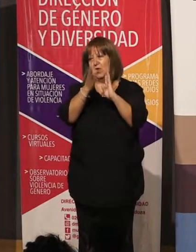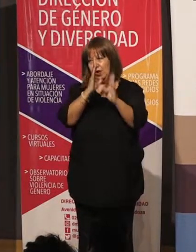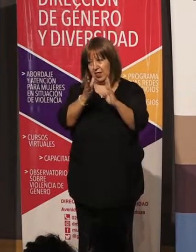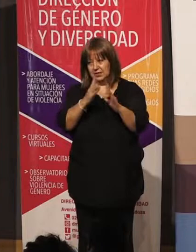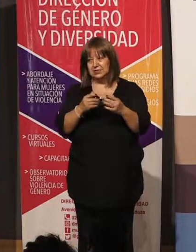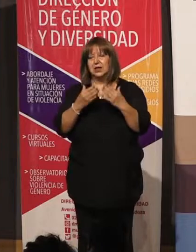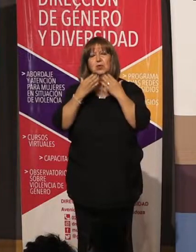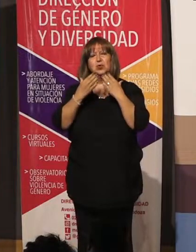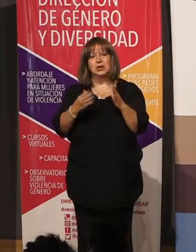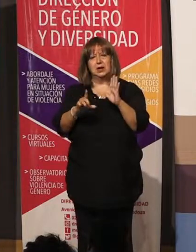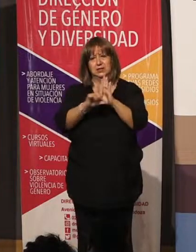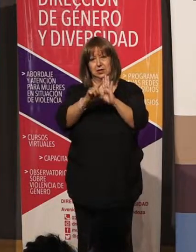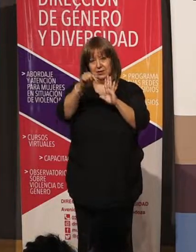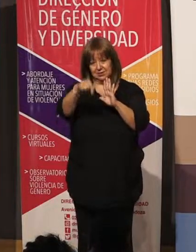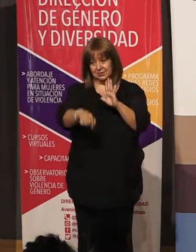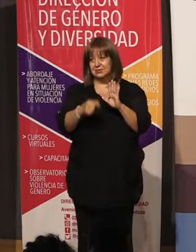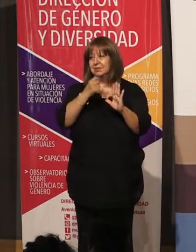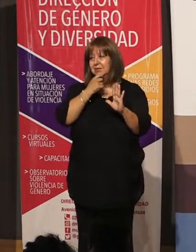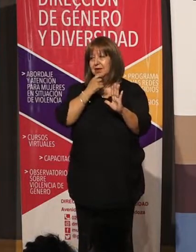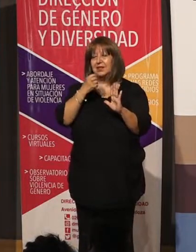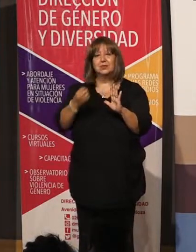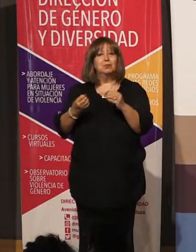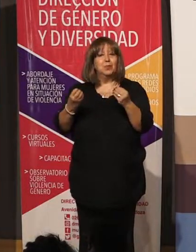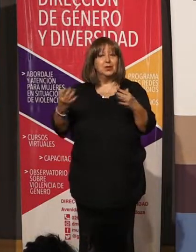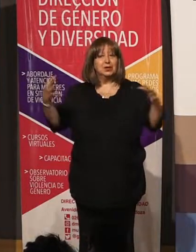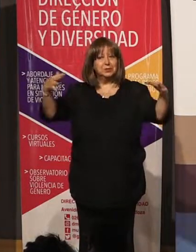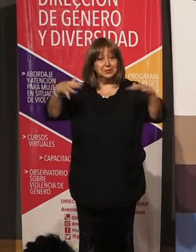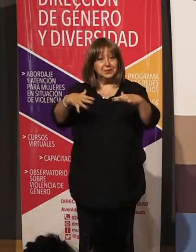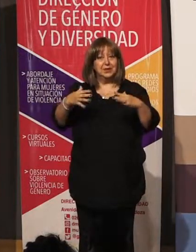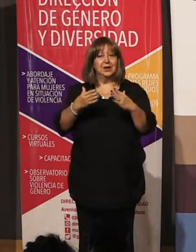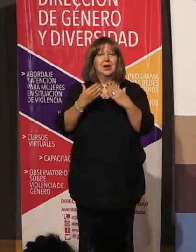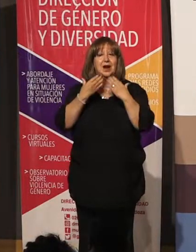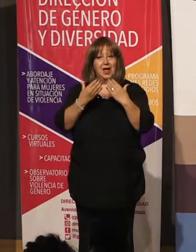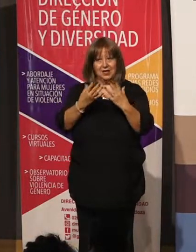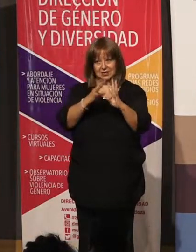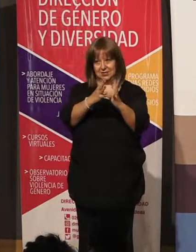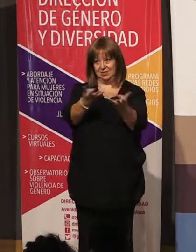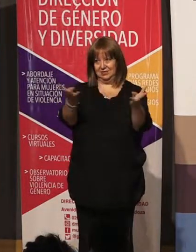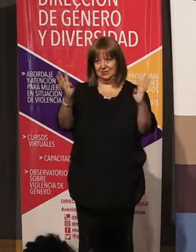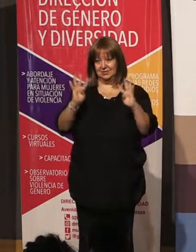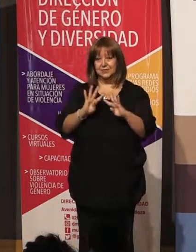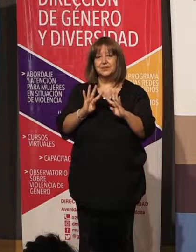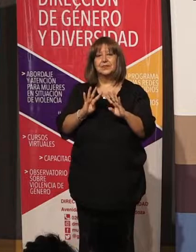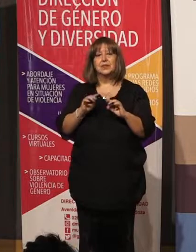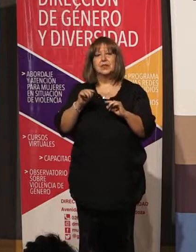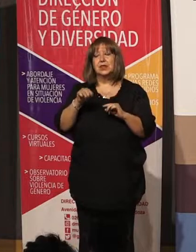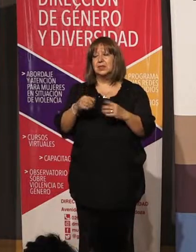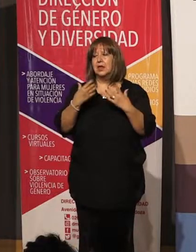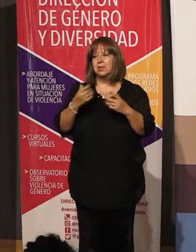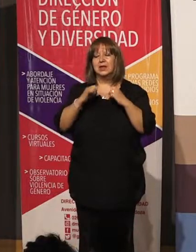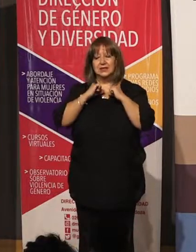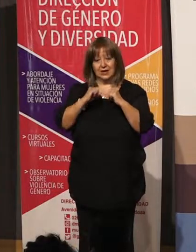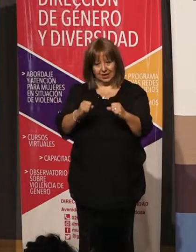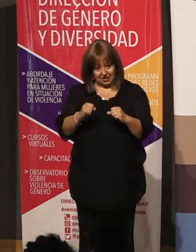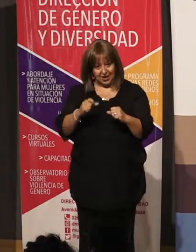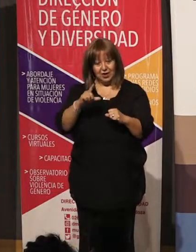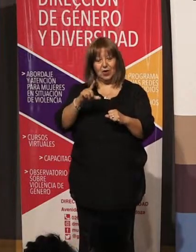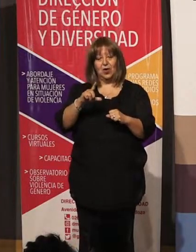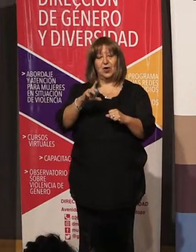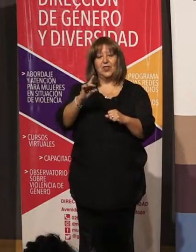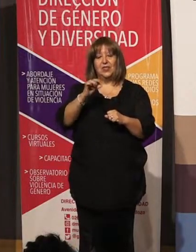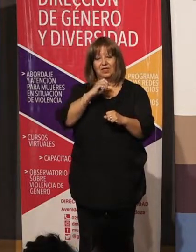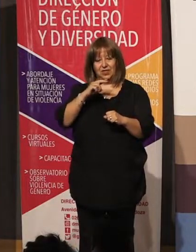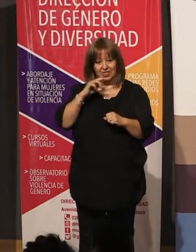a la Legislatura de Mendoza por el espacio cedido para estas jornadas de capacitación, al Secretario Legislativo